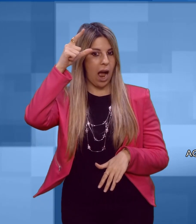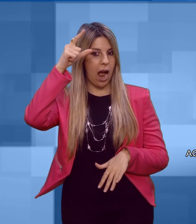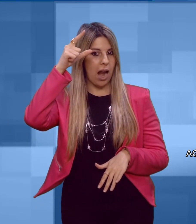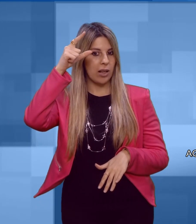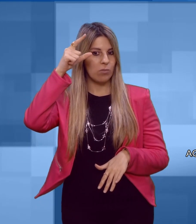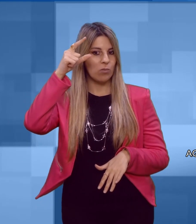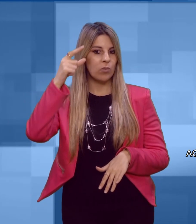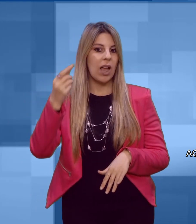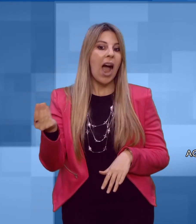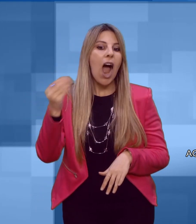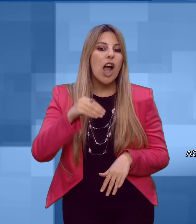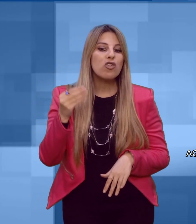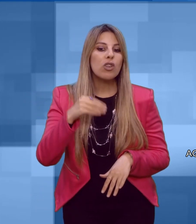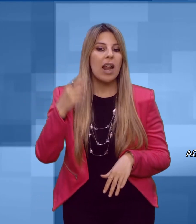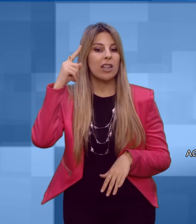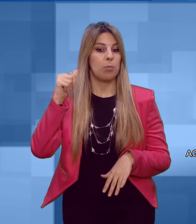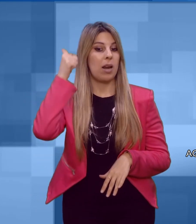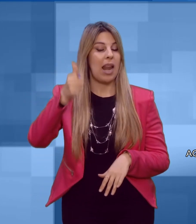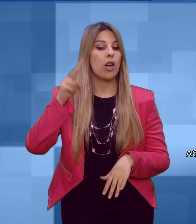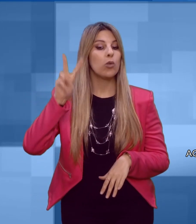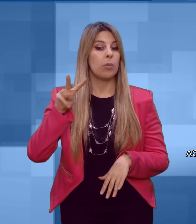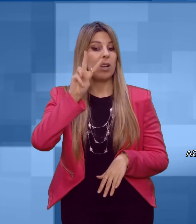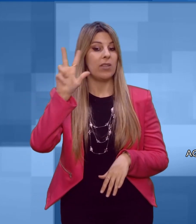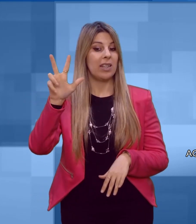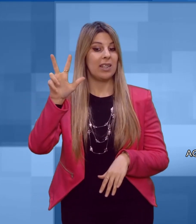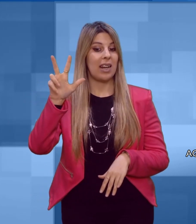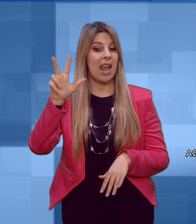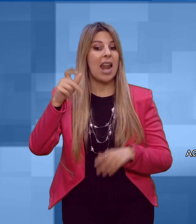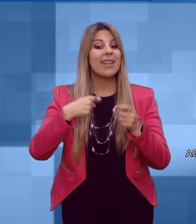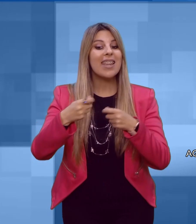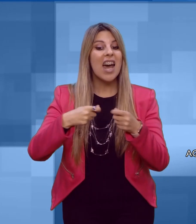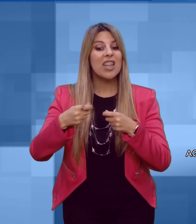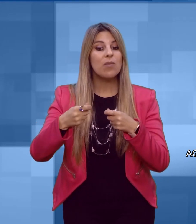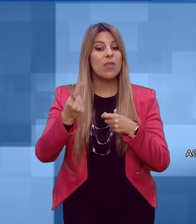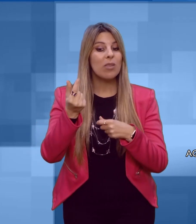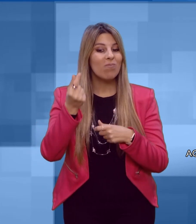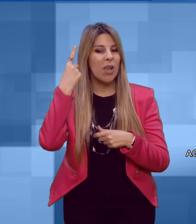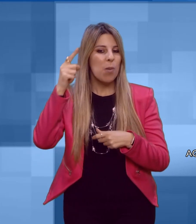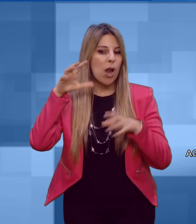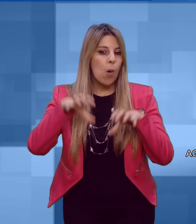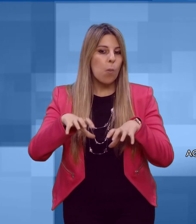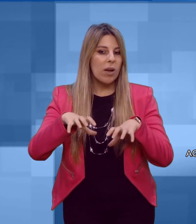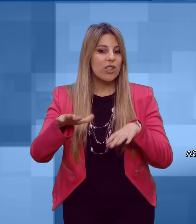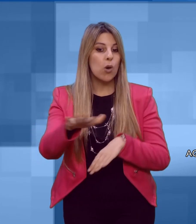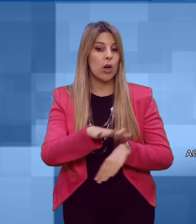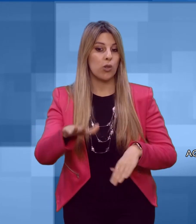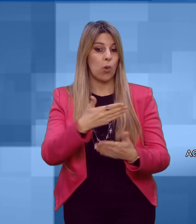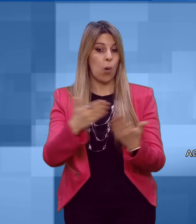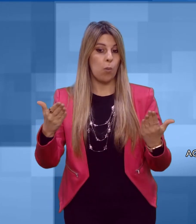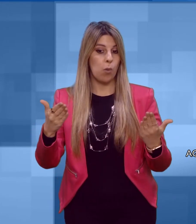culturale. Sono state dunque aggiornate per l'anno 2023 le tariffe per l'occupazione del suolo pubblico da parte degli